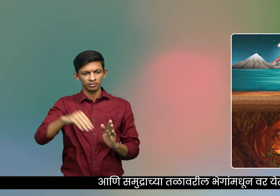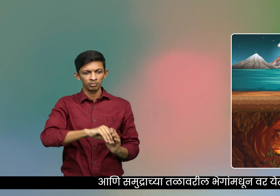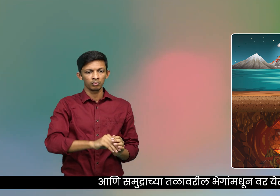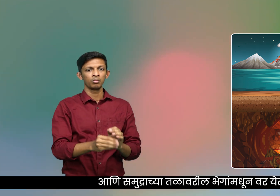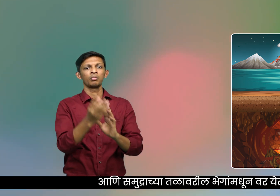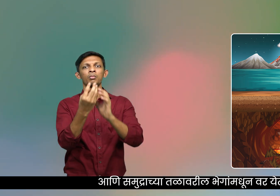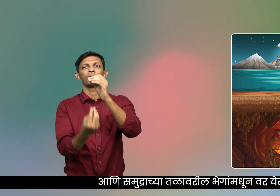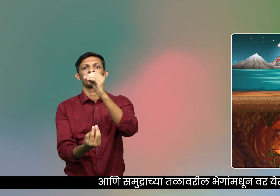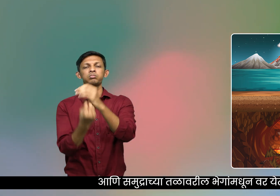येतात